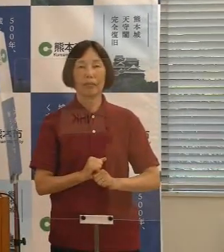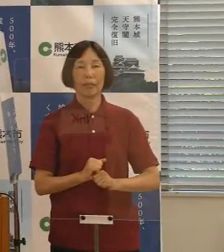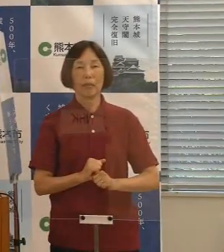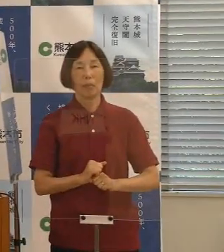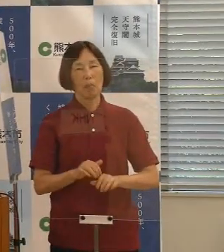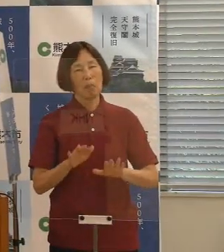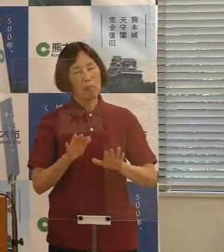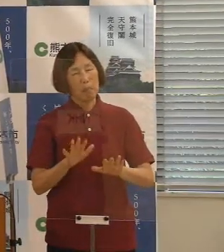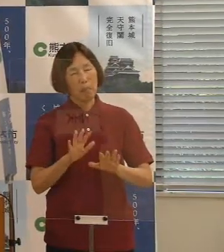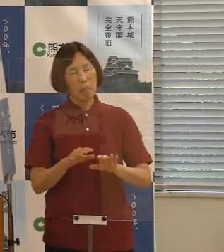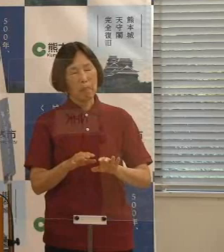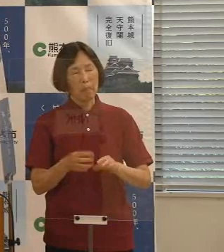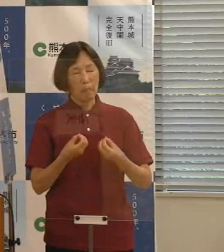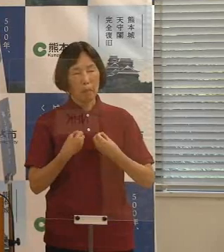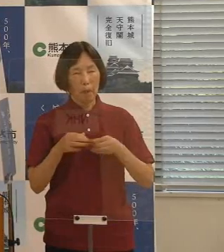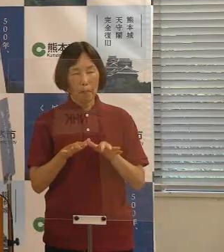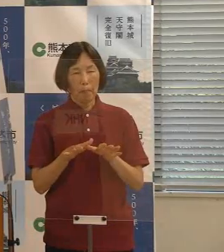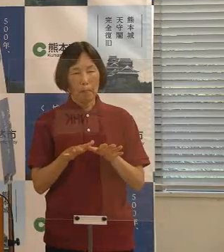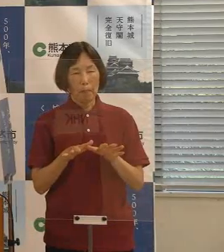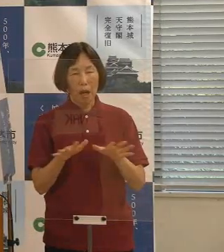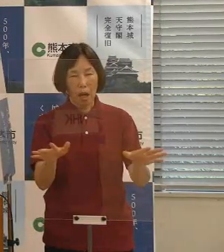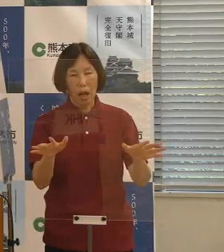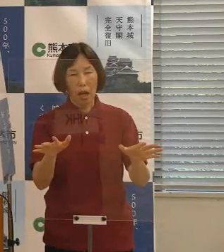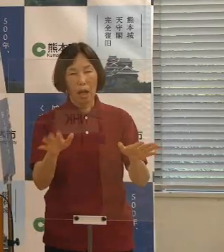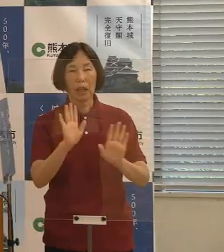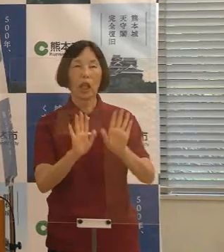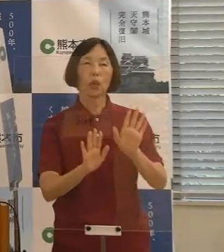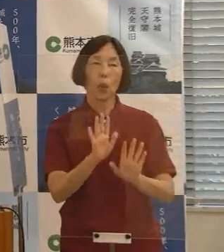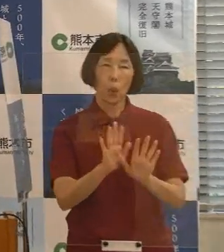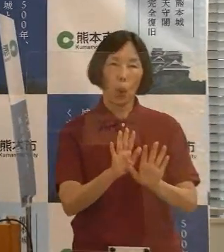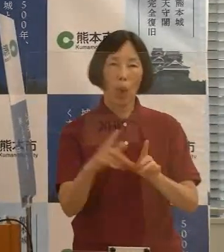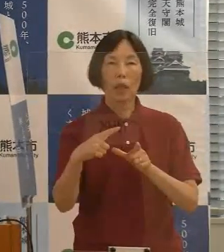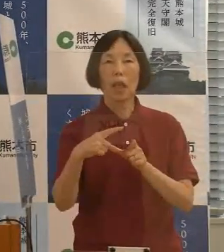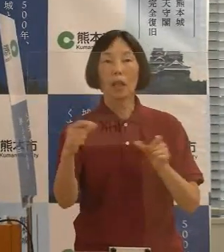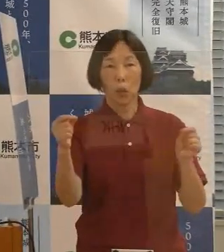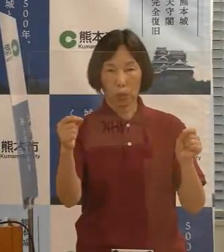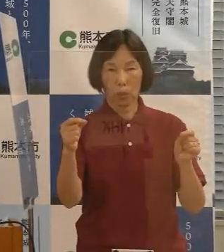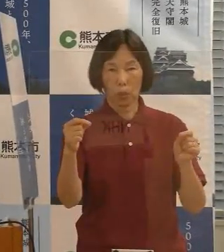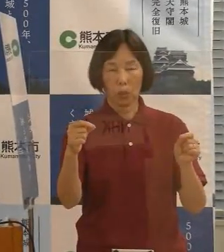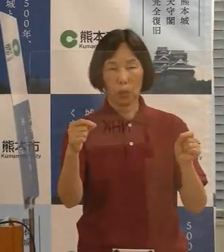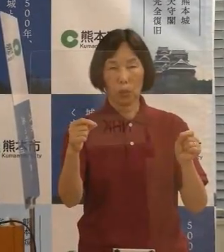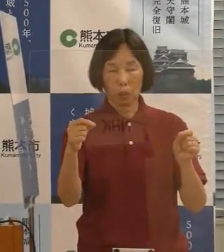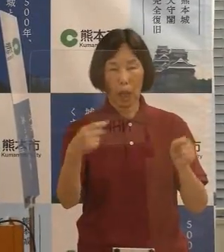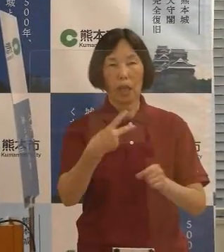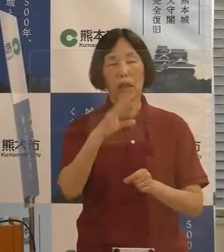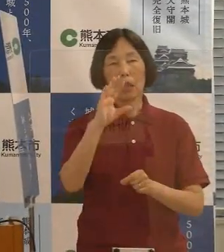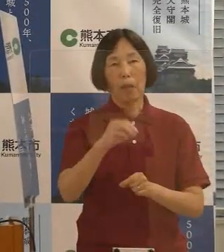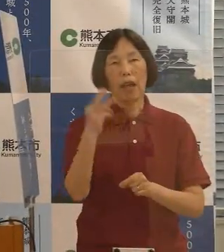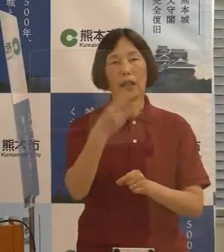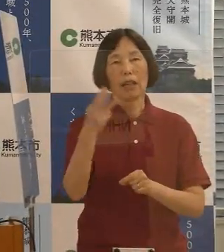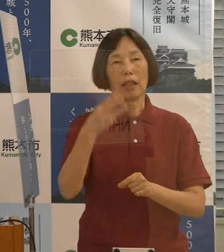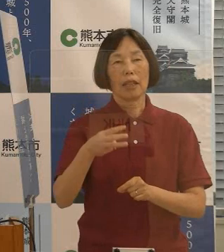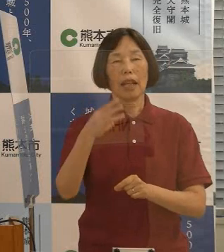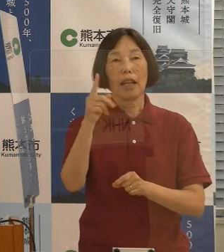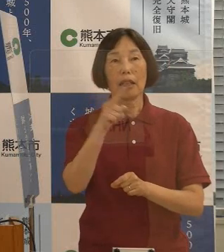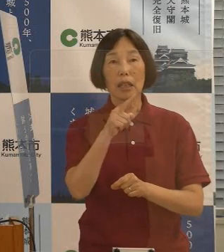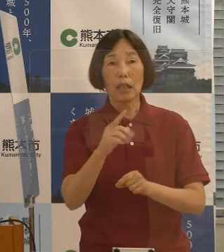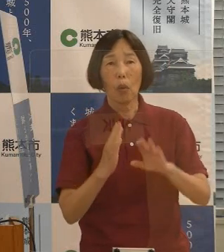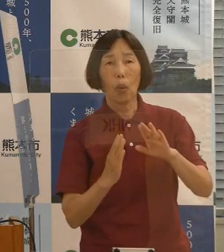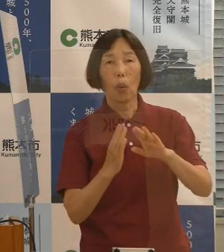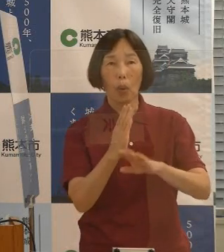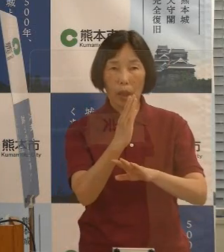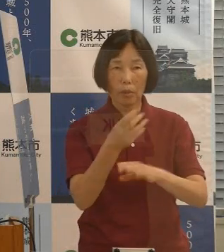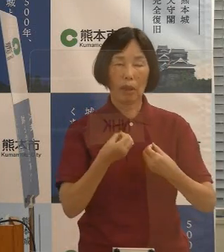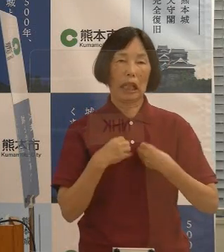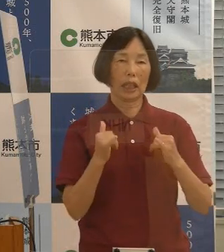れだけ感染がですね急激に拡大をしていて、これ全国でももう約2万3000人を超えるですね、感